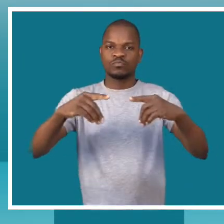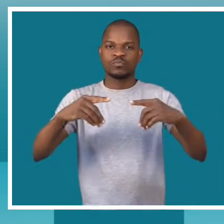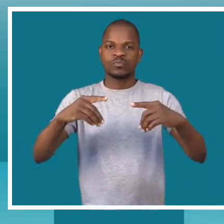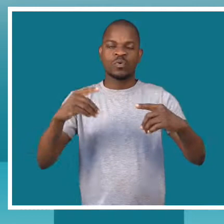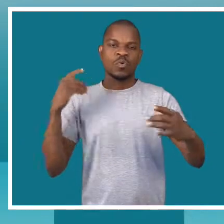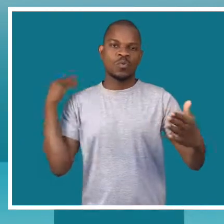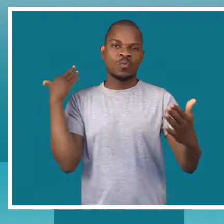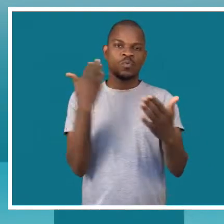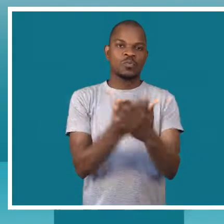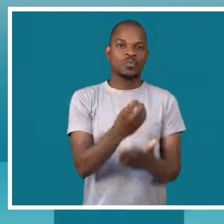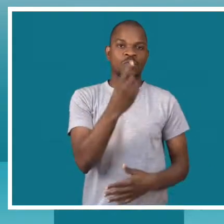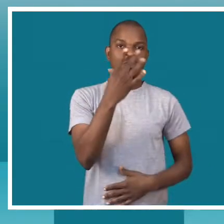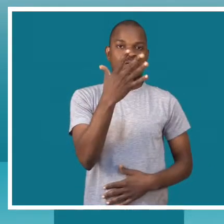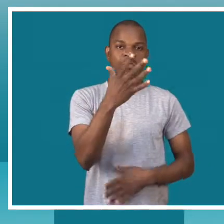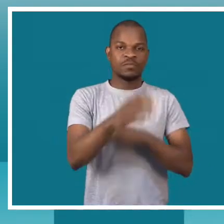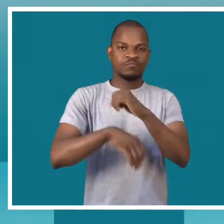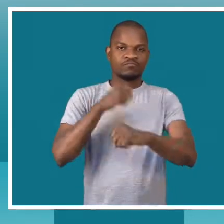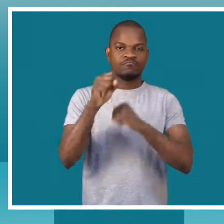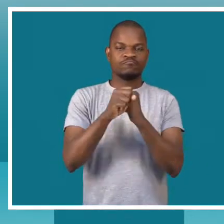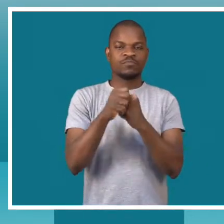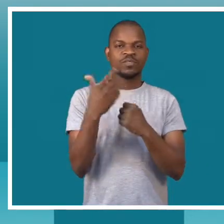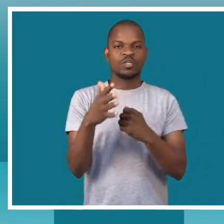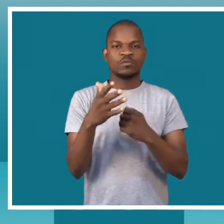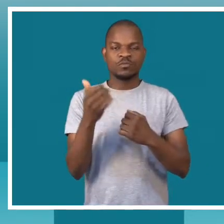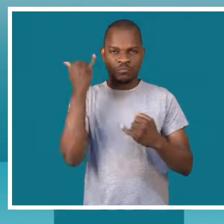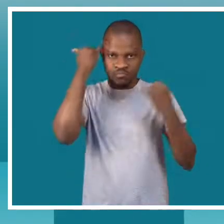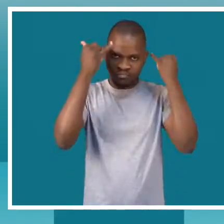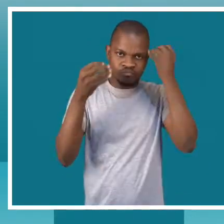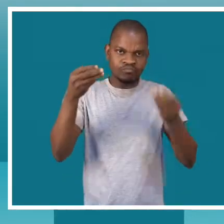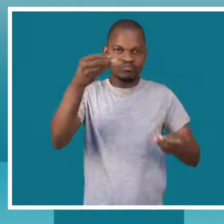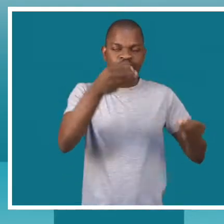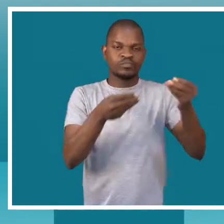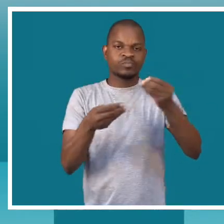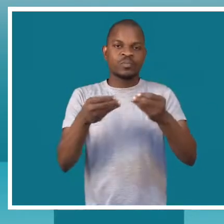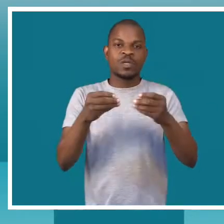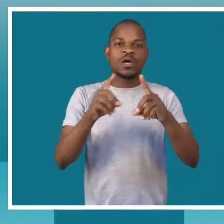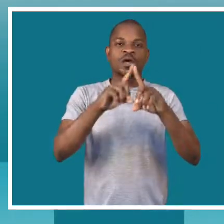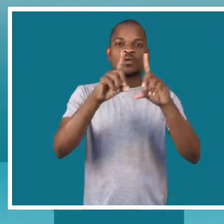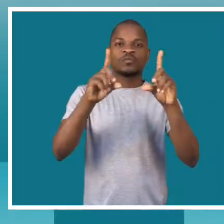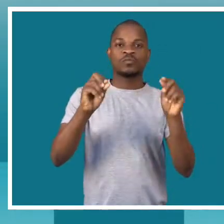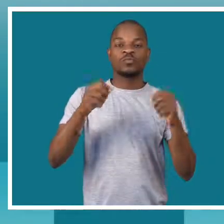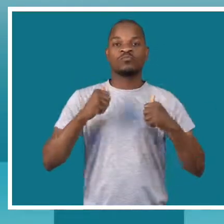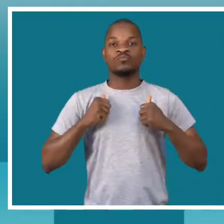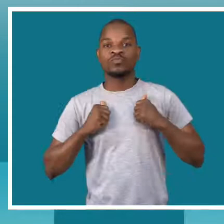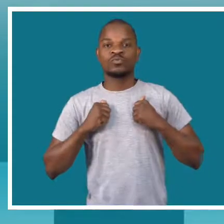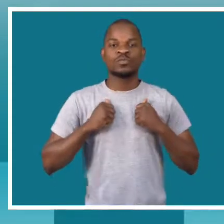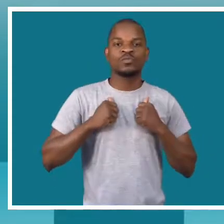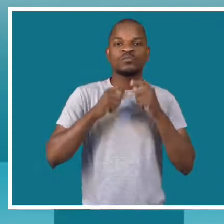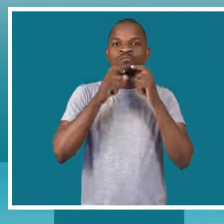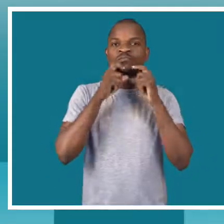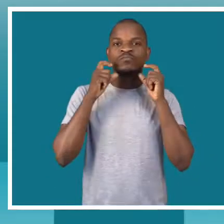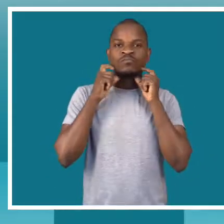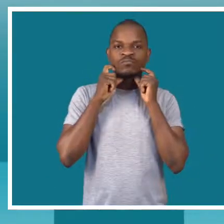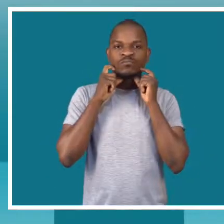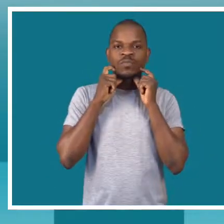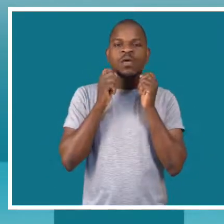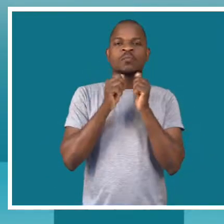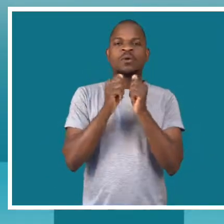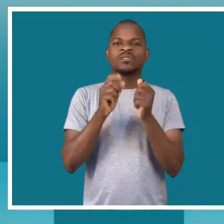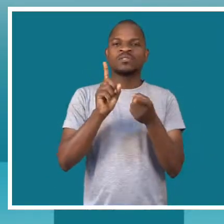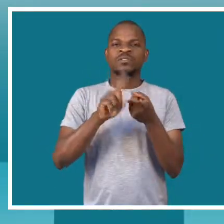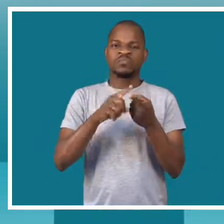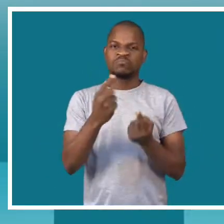que nos últimos 15 anos deram o seu saber e entusiasmo nas atividades turísticas em Moçambique.